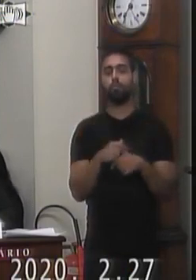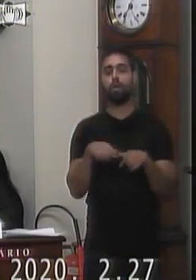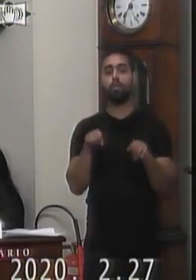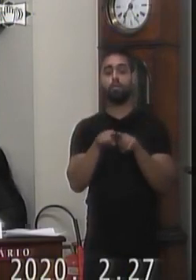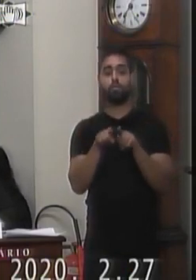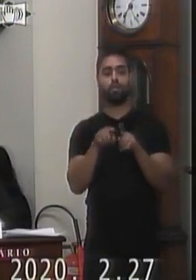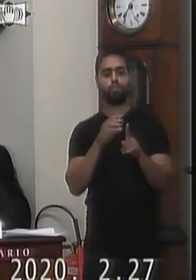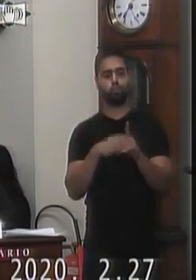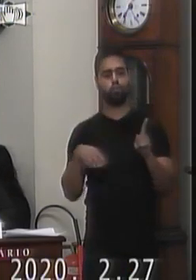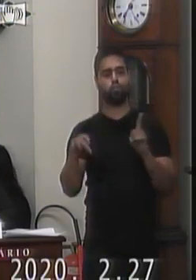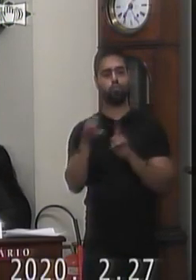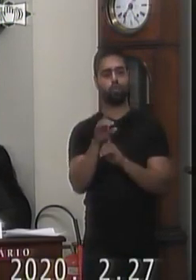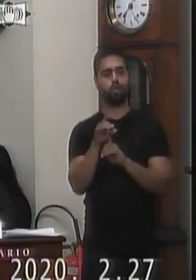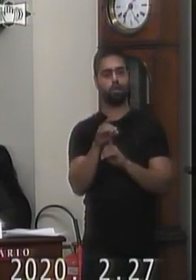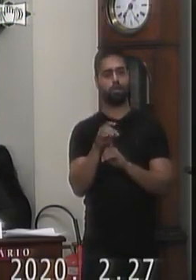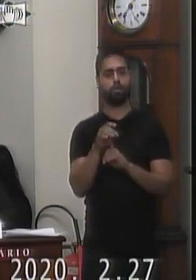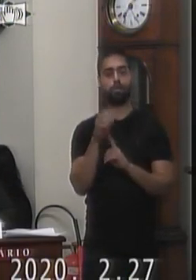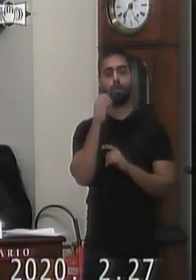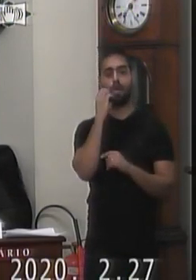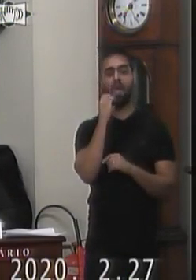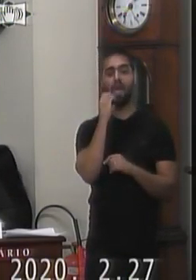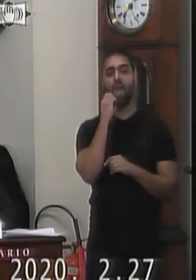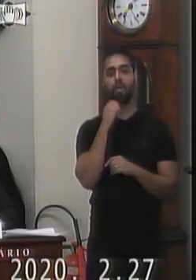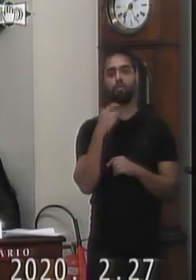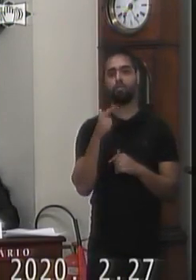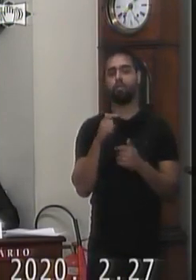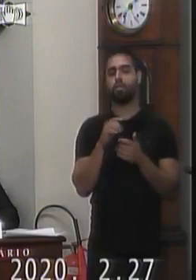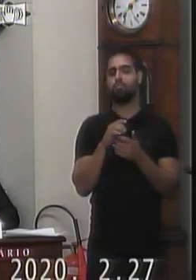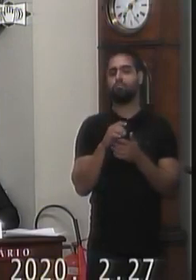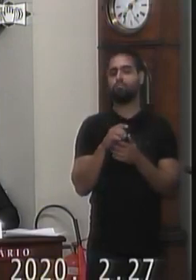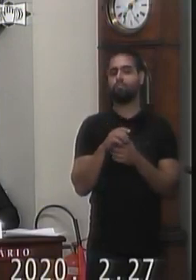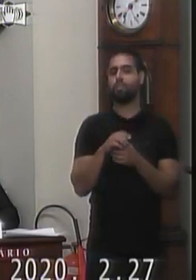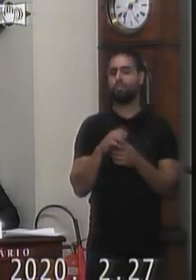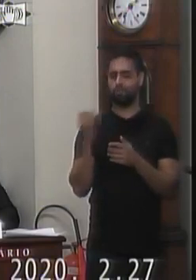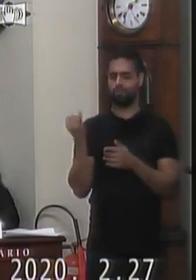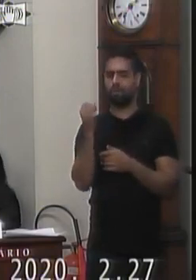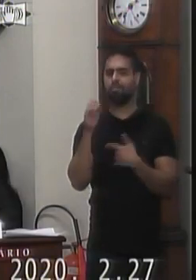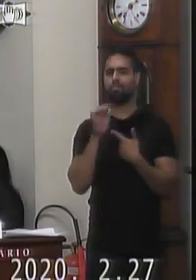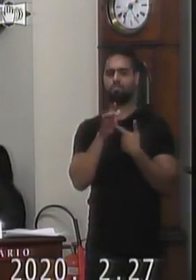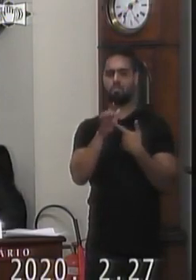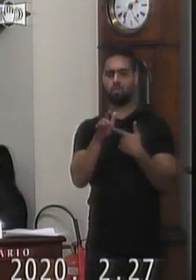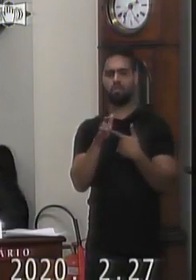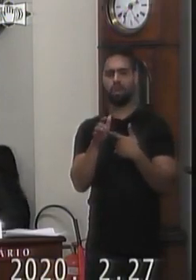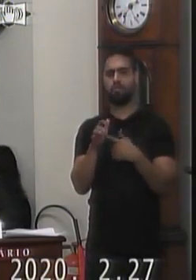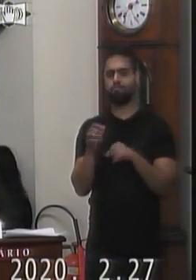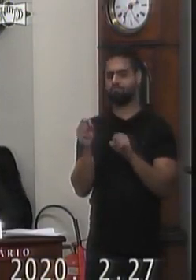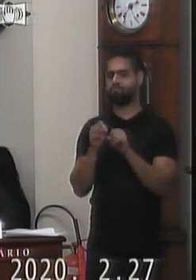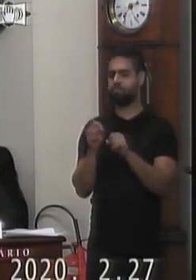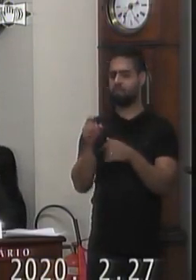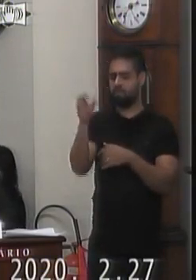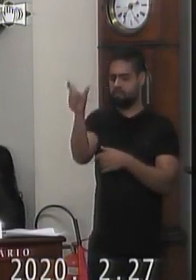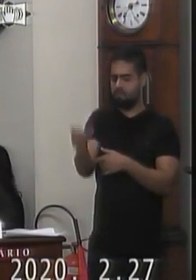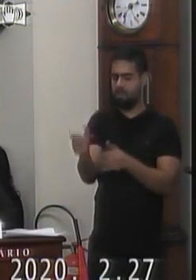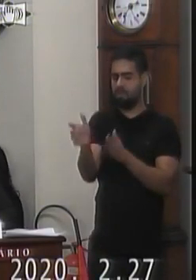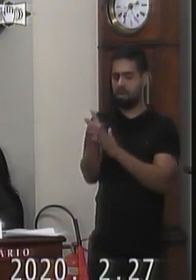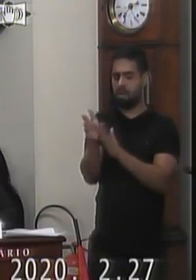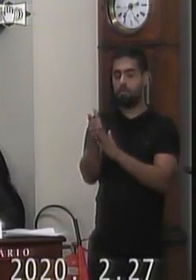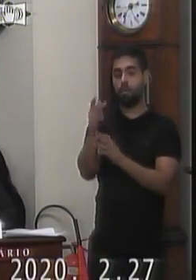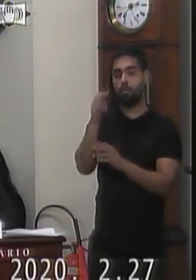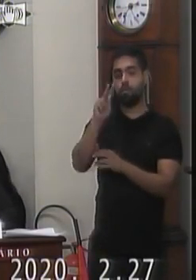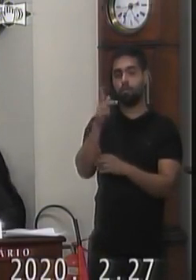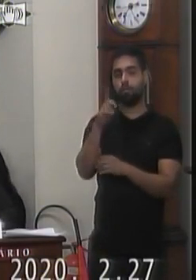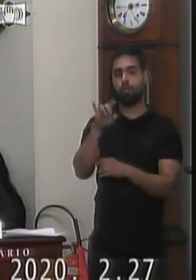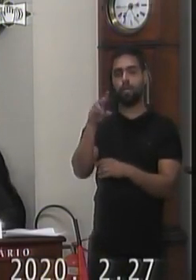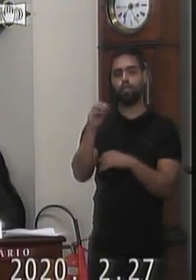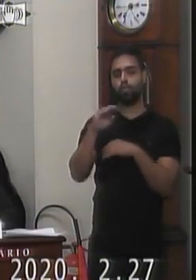cultura. E sem ela, somos apenas páginas em branco. Nada mais justo que externar os sinceros aplausos como retrato vivo do trabalho de toda